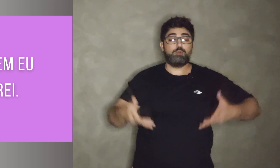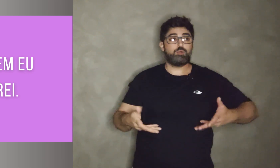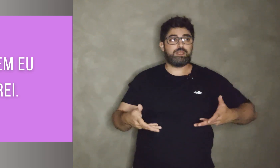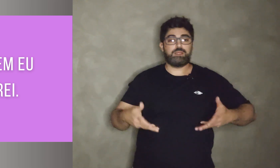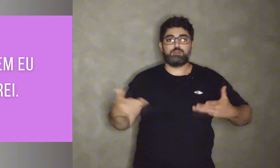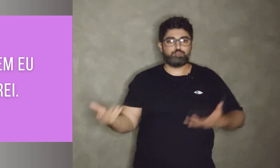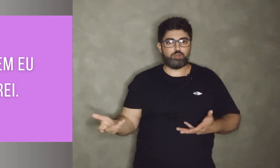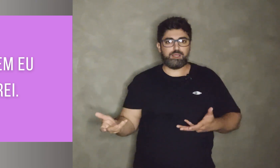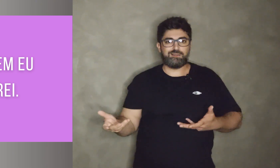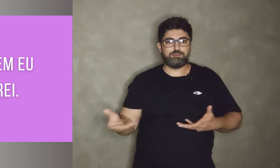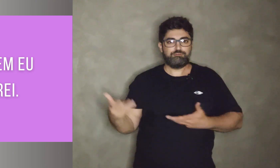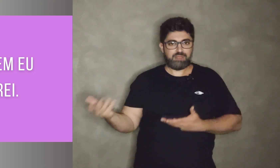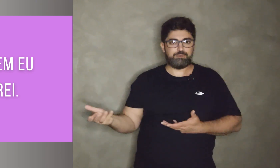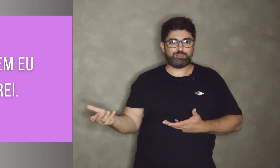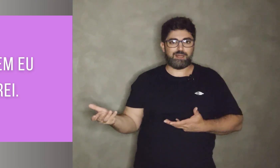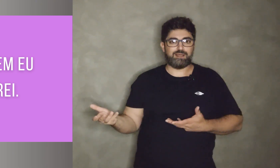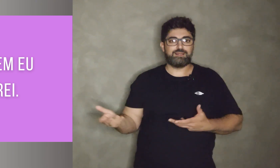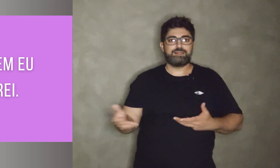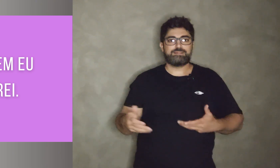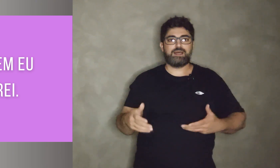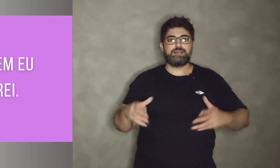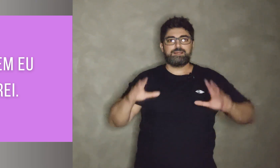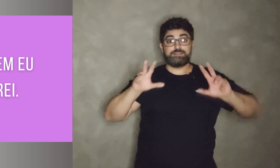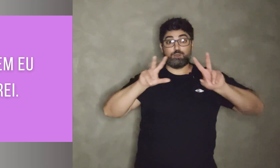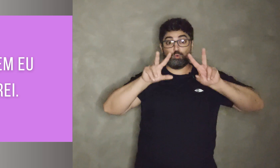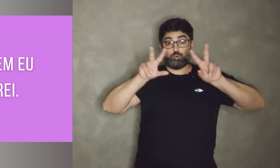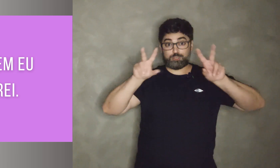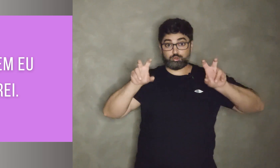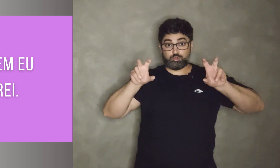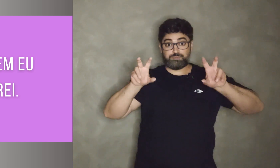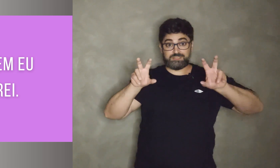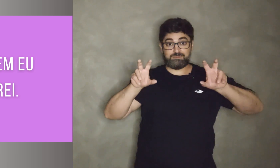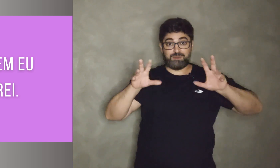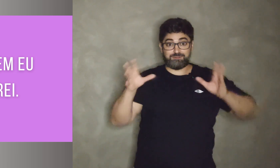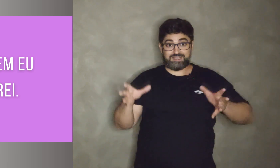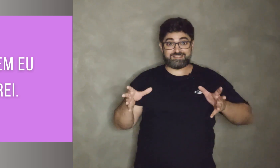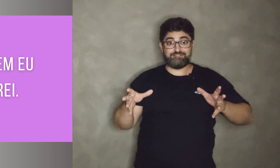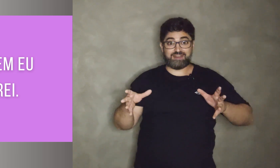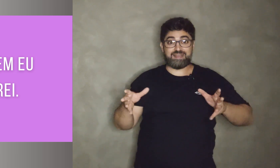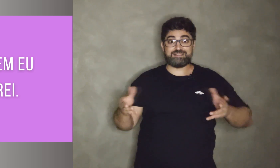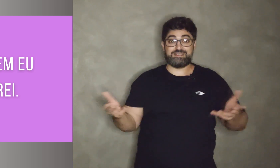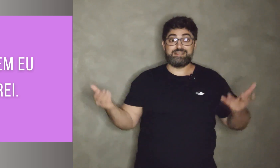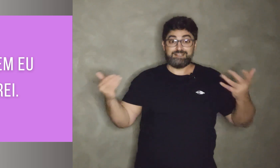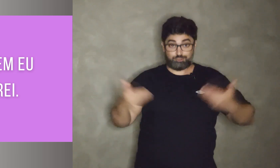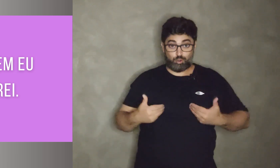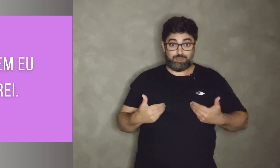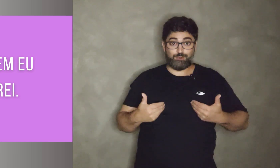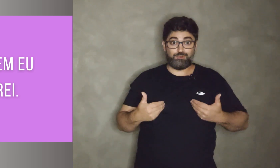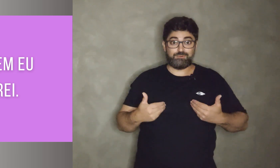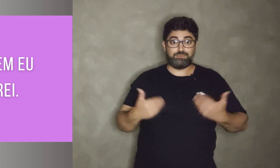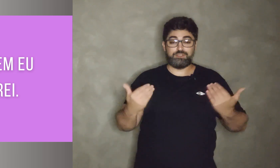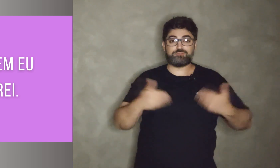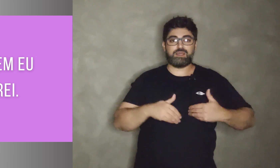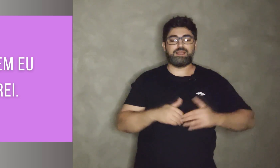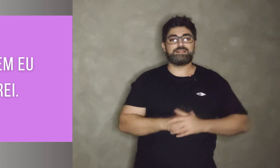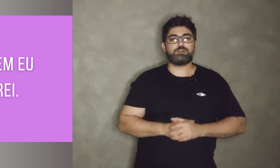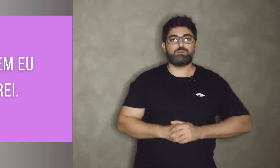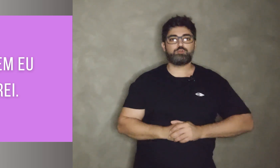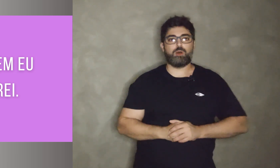o quê? Eu chorei. O verbo é chorar. Tá? Então, o assunto principal desta frase sou eu. Por isso que ela entra como